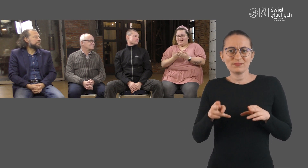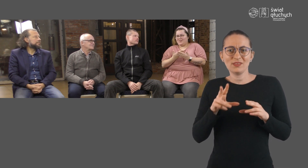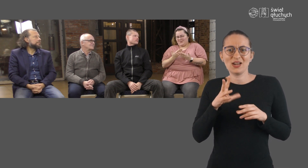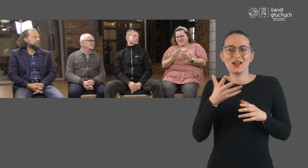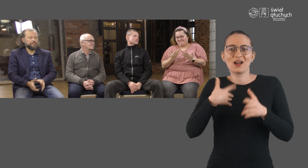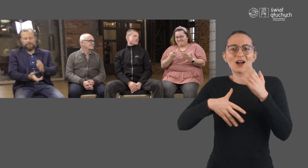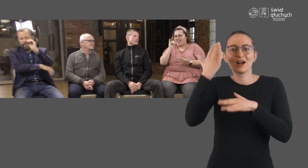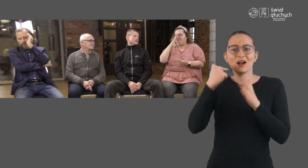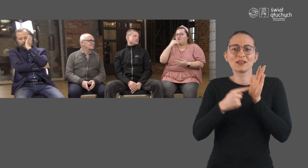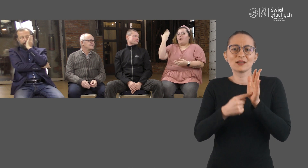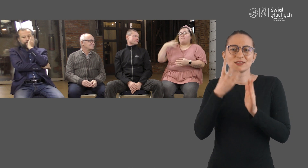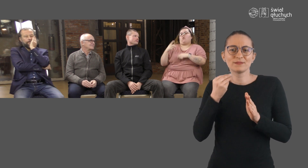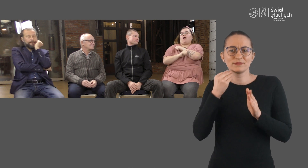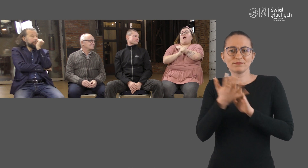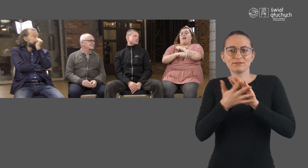wypowiadać się,